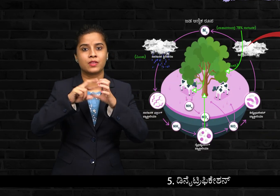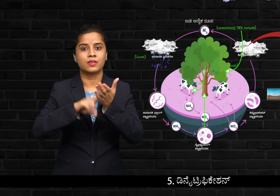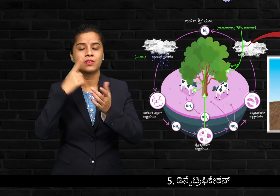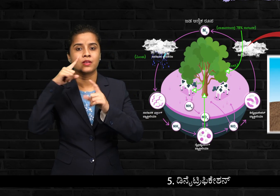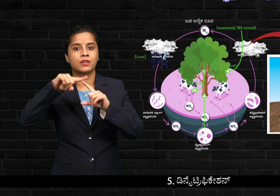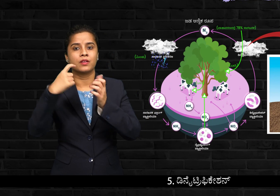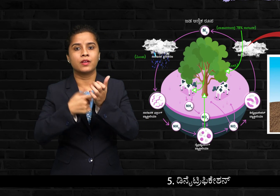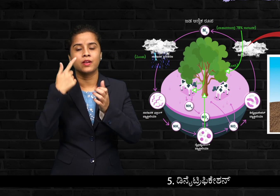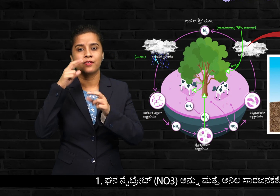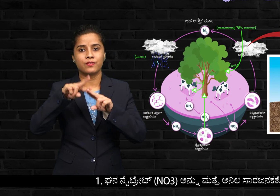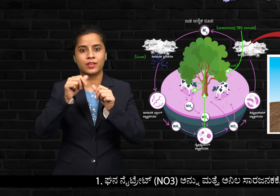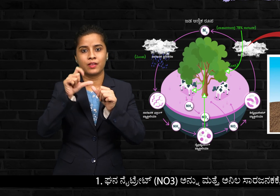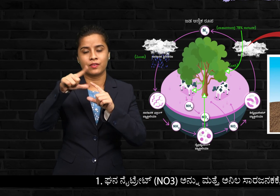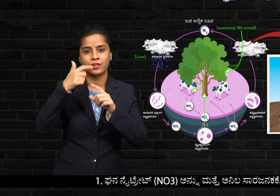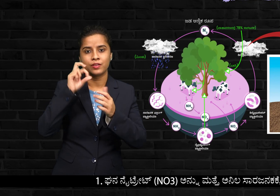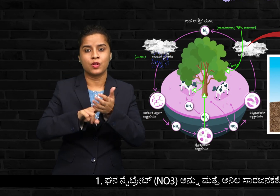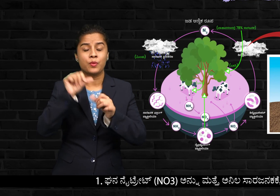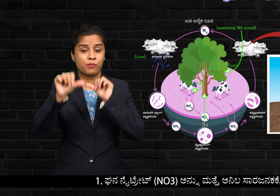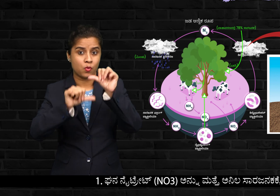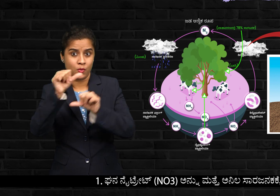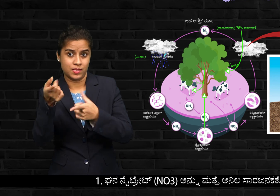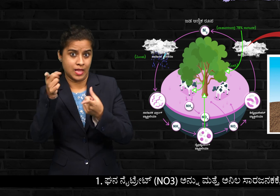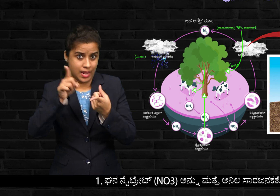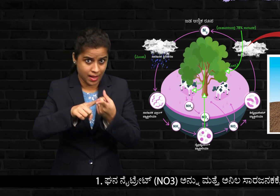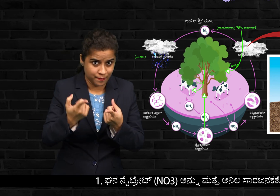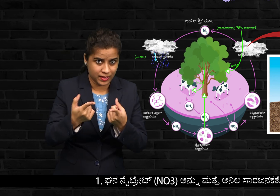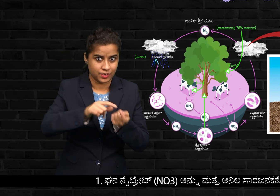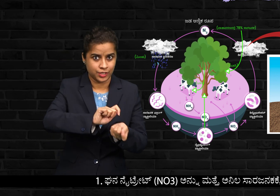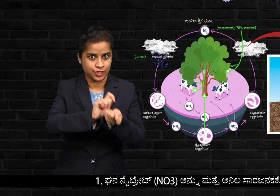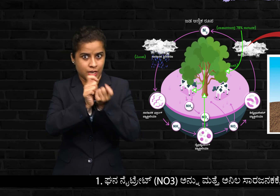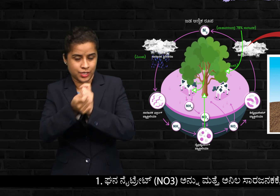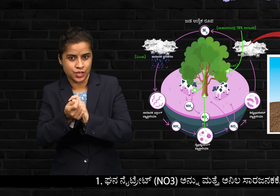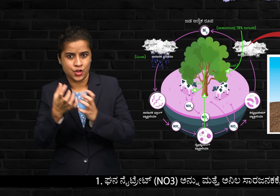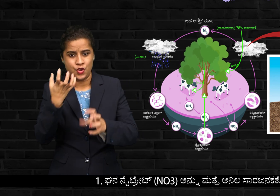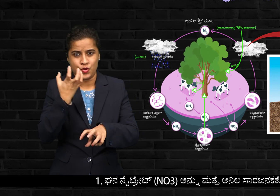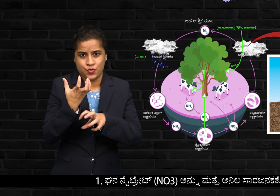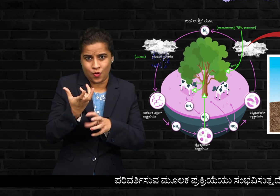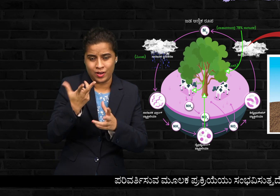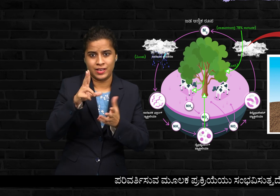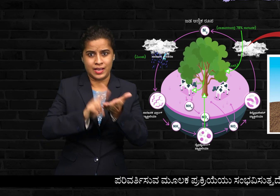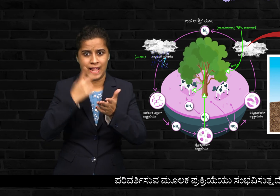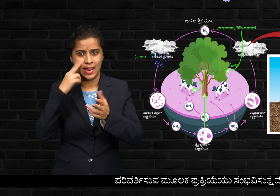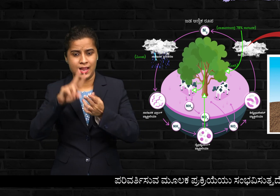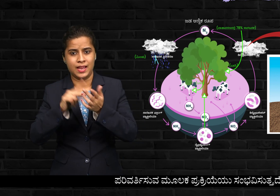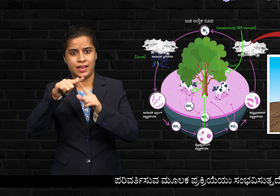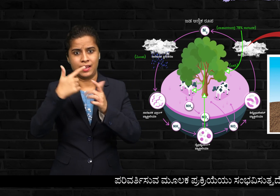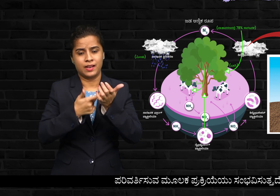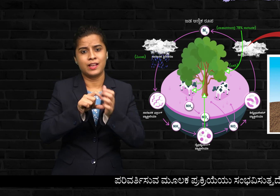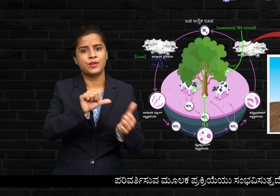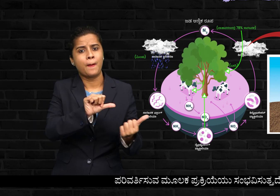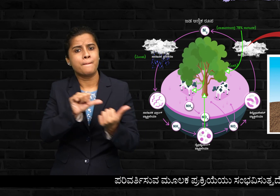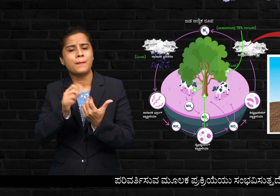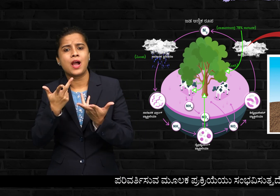5. ಡಿನೈಟ್ರಿಫಿಕೇಶನ್. ಒಂದು ಘನ ನೈಟ್ರೇಟ್ ಅನ್ನು ಮತ್ತೆ ಅನಿಲ ಸಾರಜನಕಕ್ಕೆ ಪರಿವರ್ತಿಸುವ ಮೂಲಕ